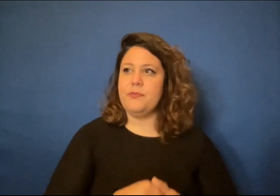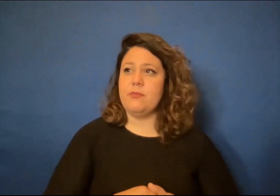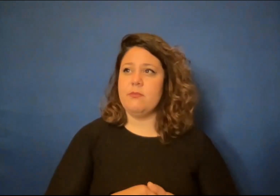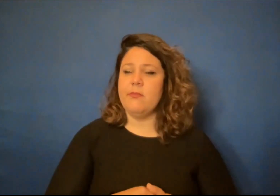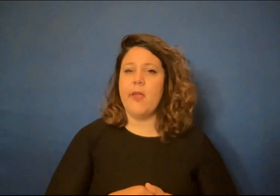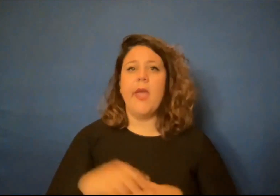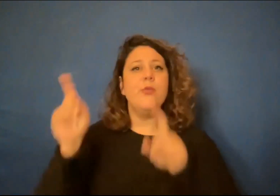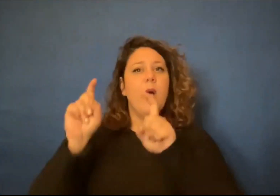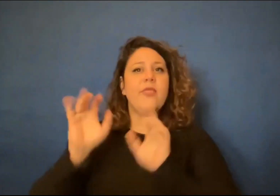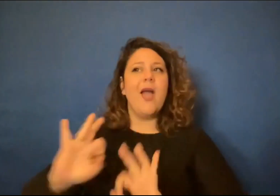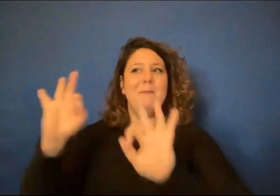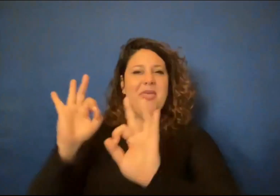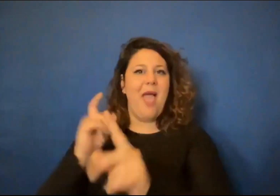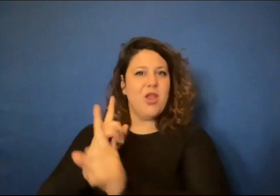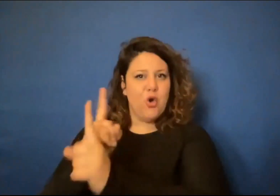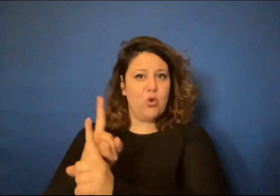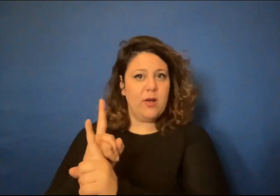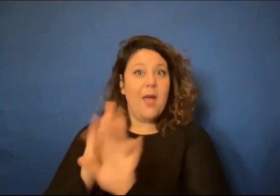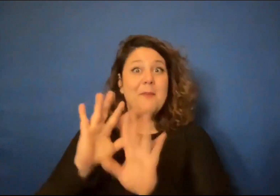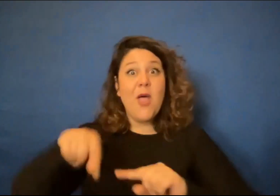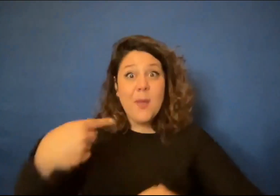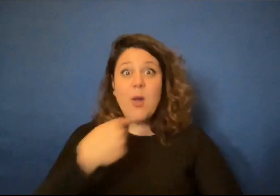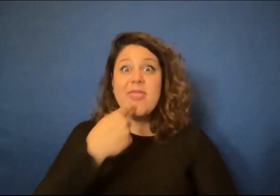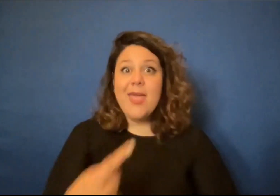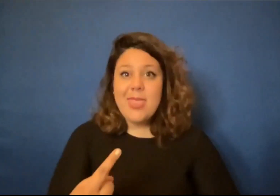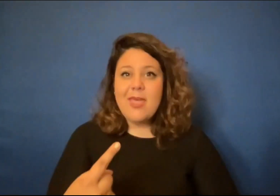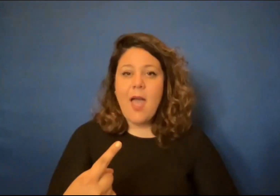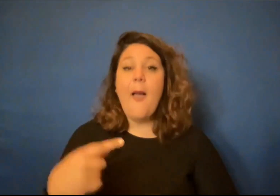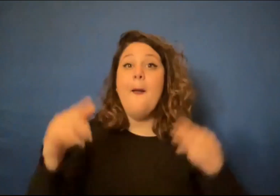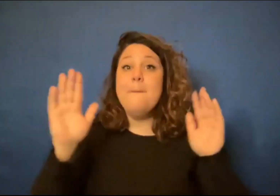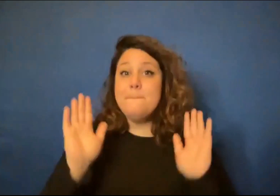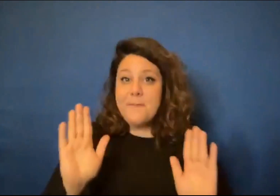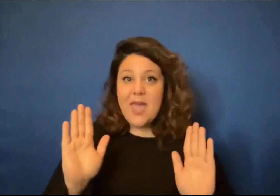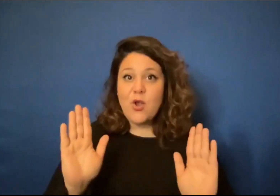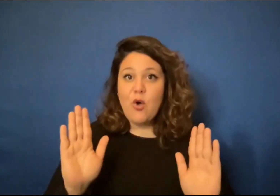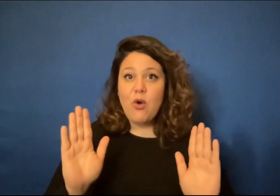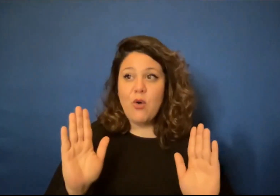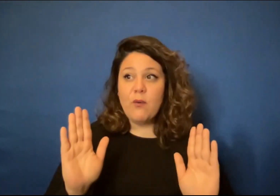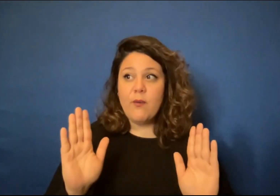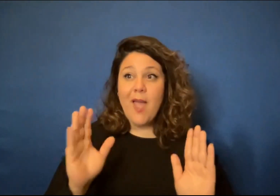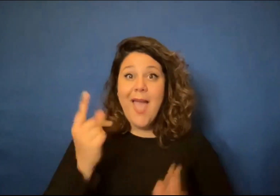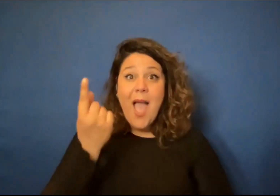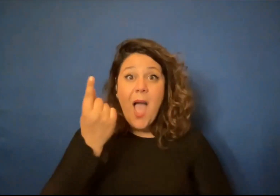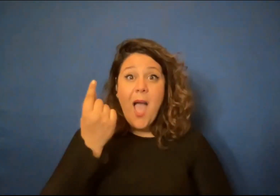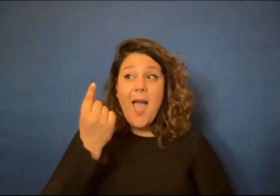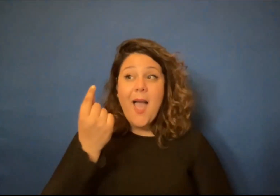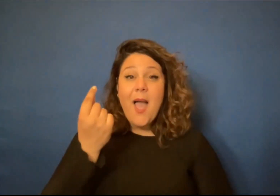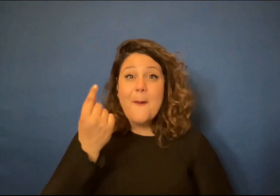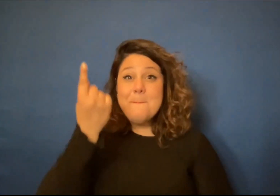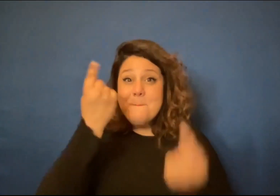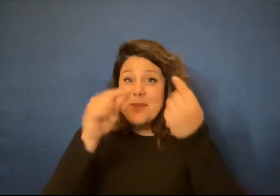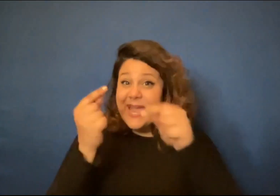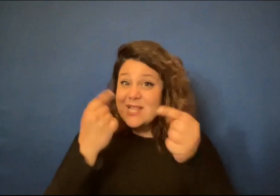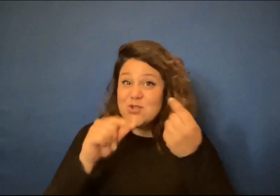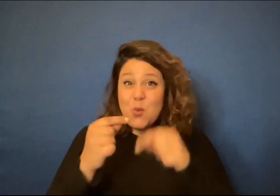educación especial, pero acto seguido decía, pero no tenemos ni un euro de presupuesto para apoyos